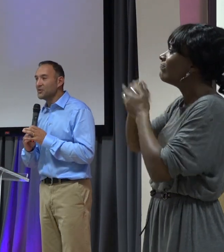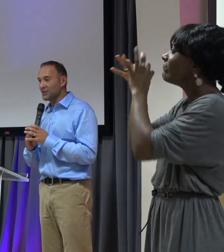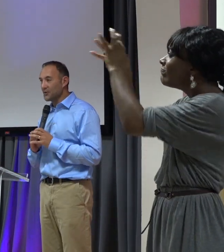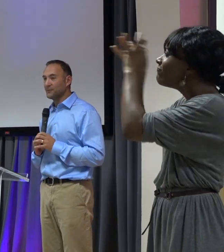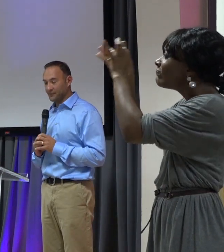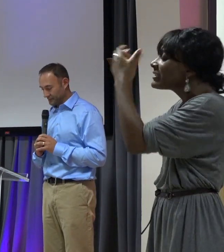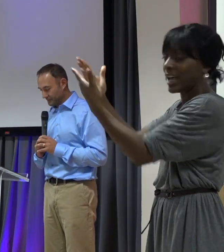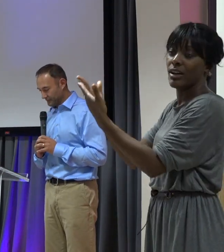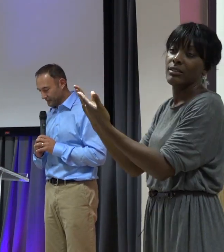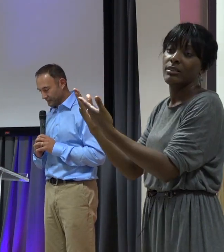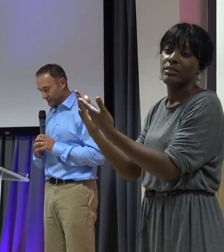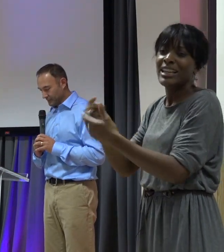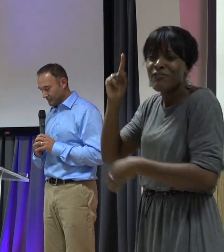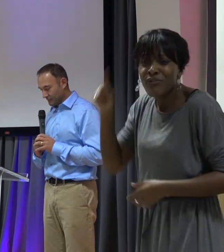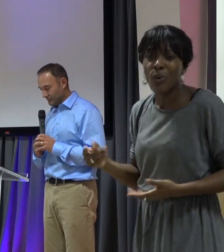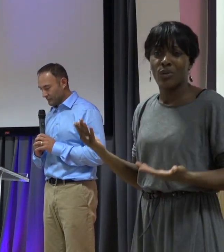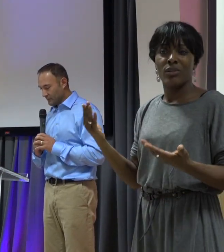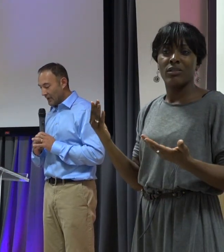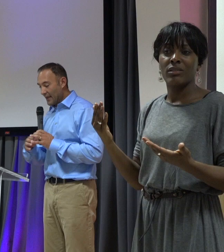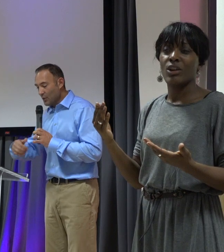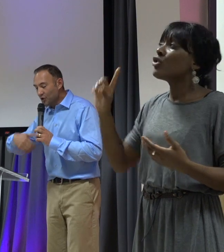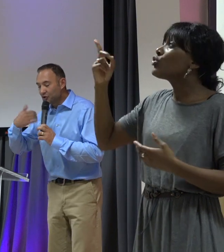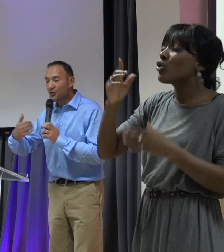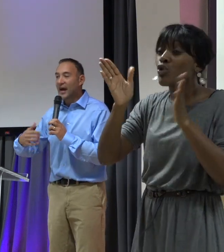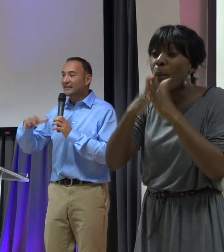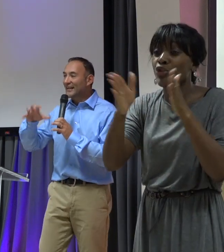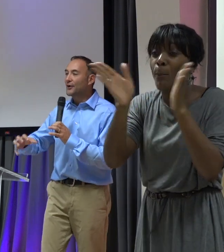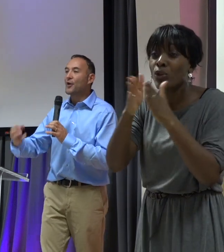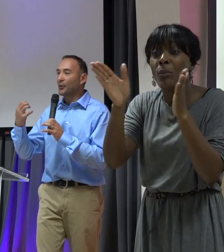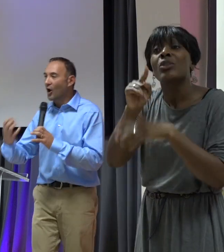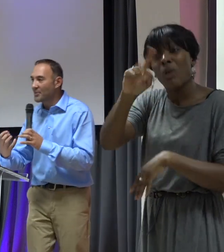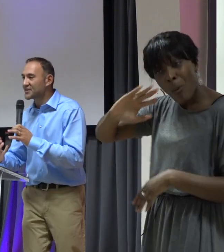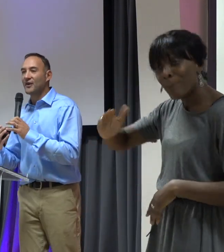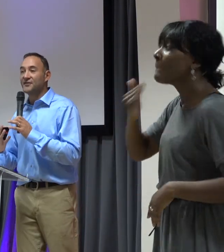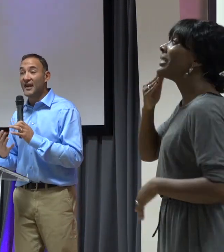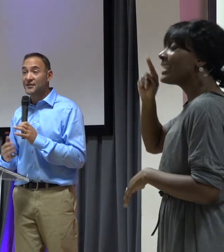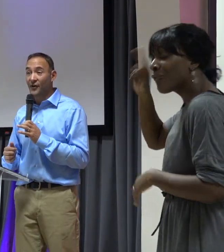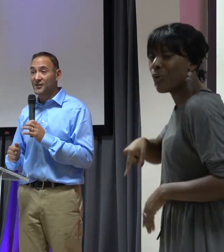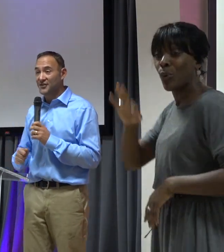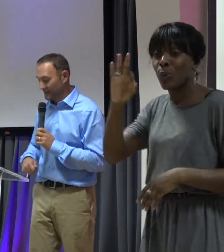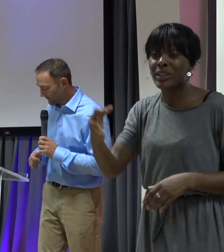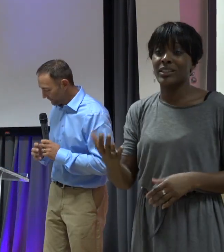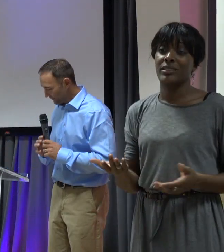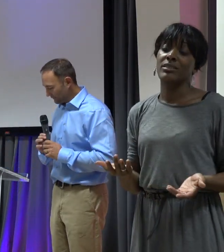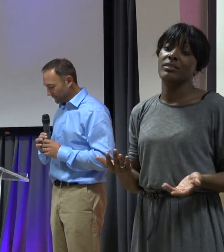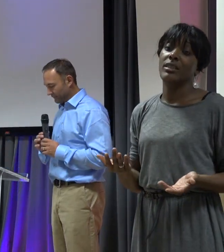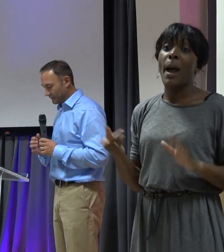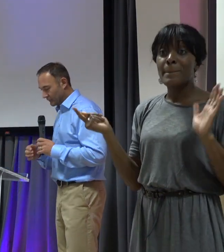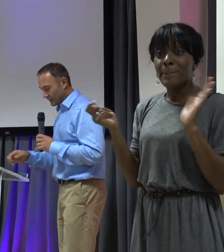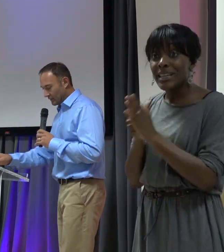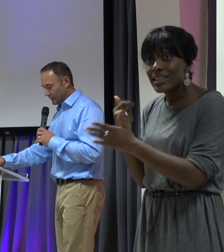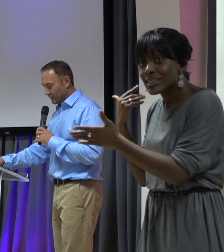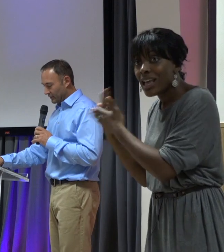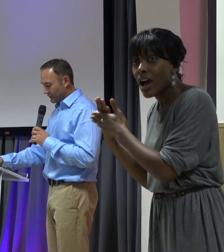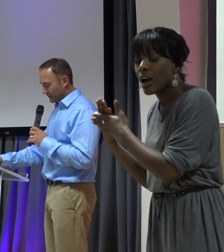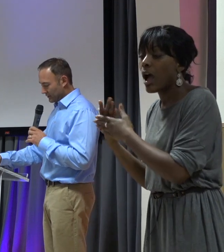wants you to do. Faites tout ce qu'il veut que vous fassiez. And then when you do that, lean on the promise of today's verse. Et quand vous le faites, reposez-vous